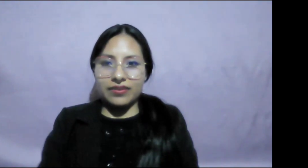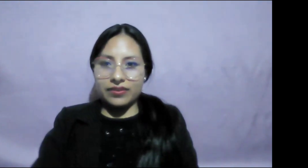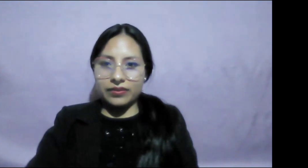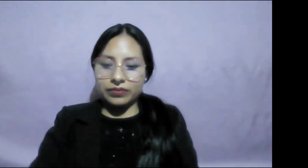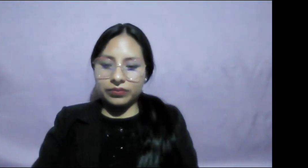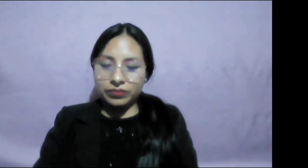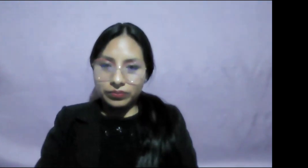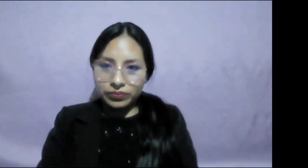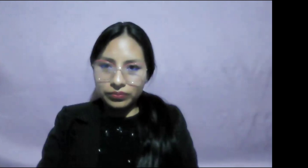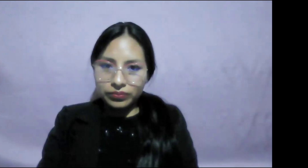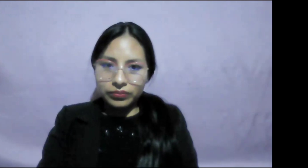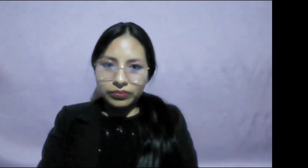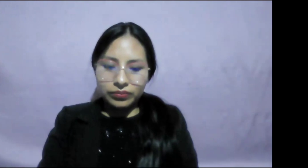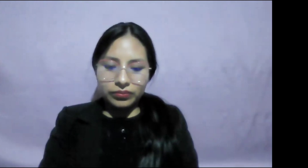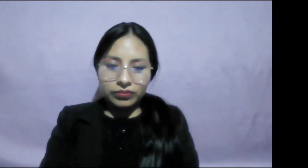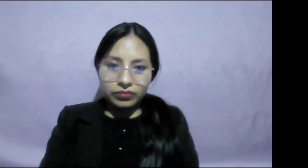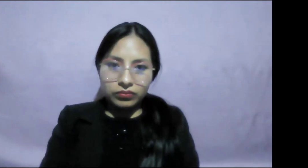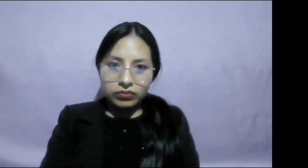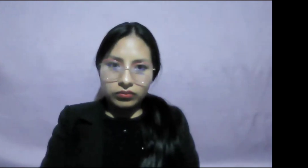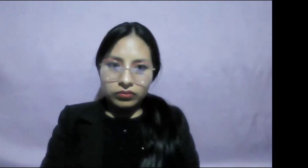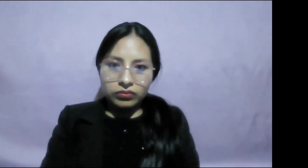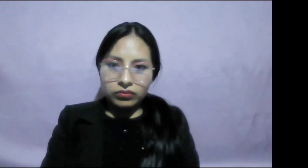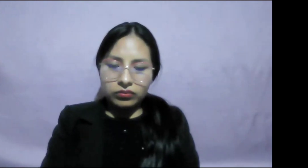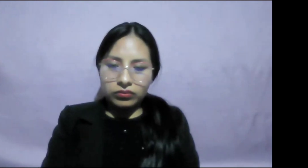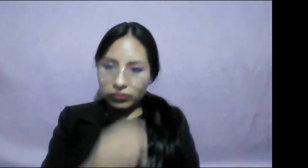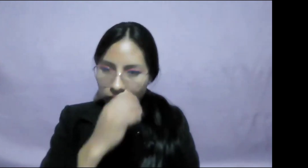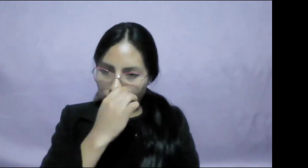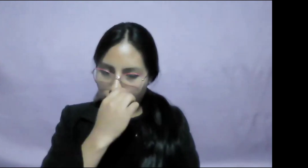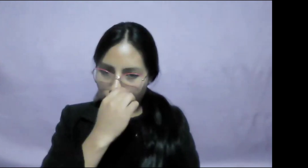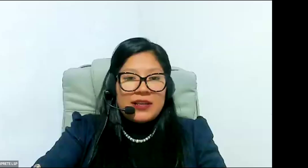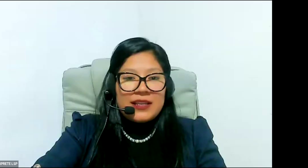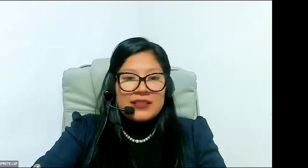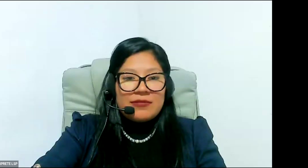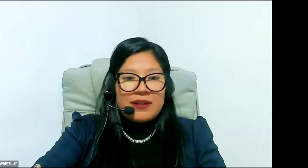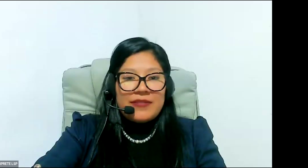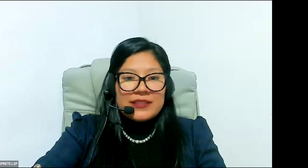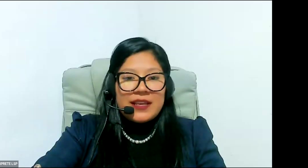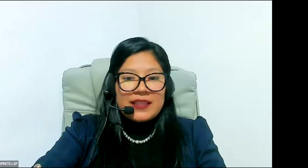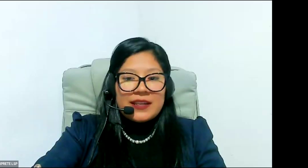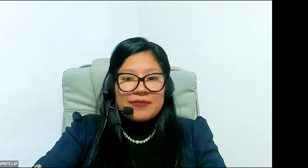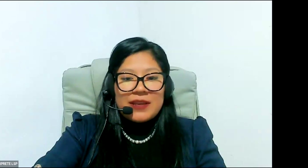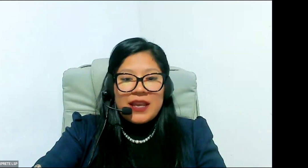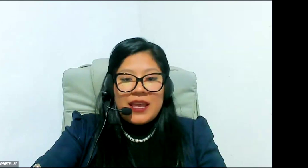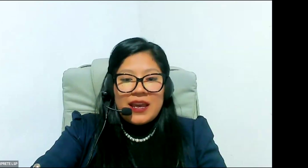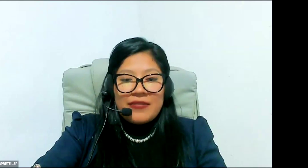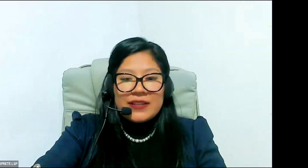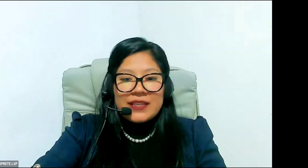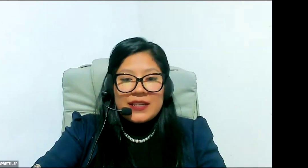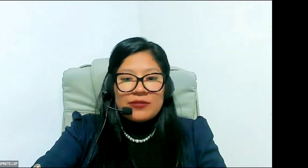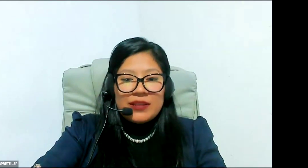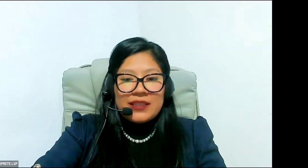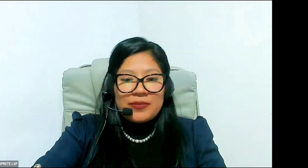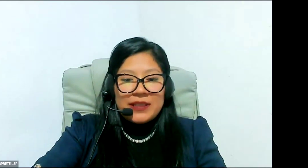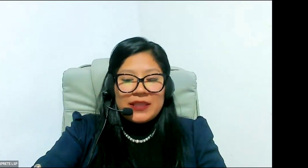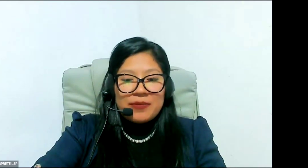Ah muy bien Leila por favor Leila chuan No no es Leila chuan a ver Sandra también a ver